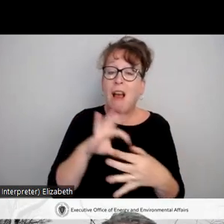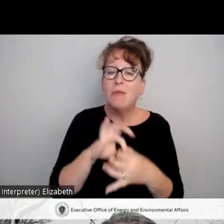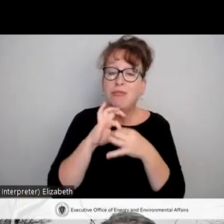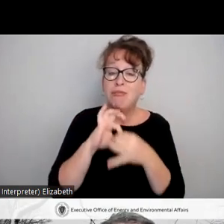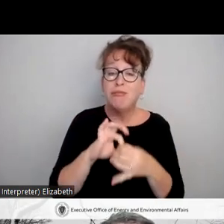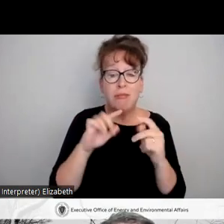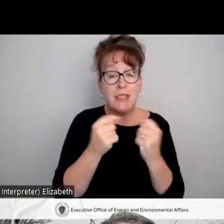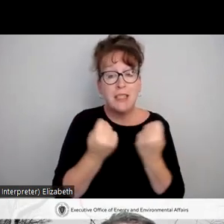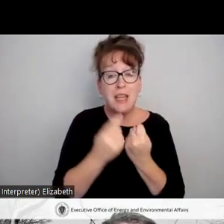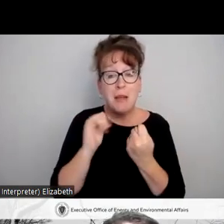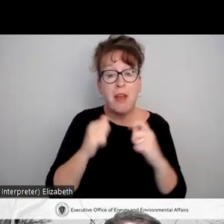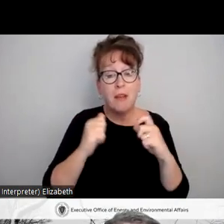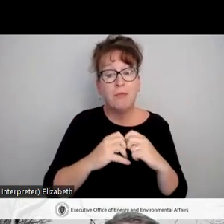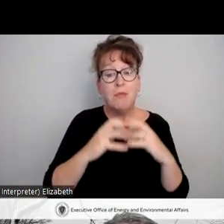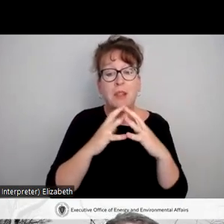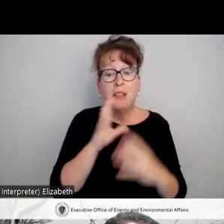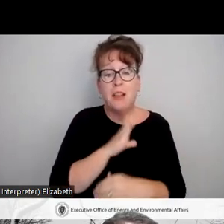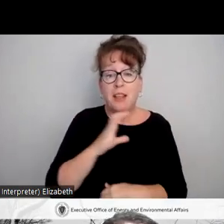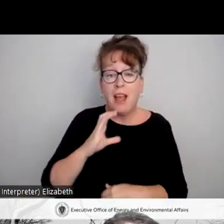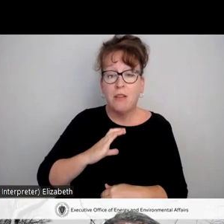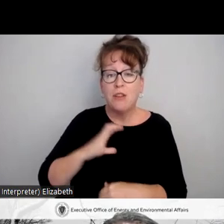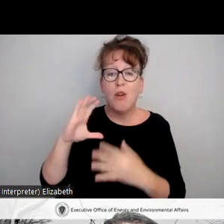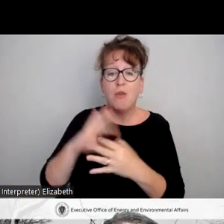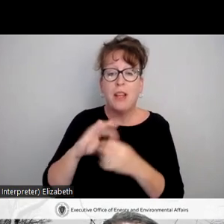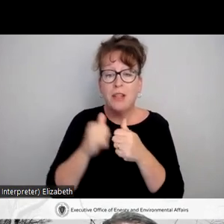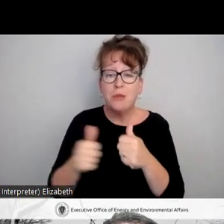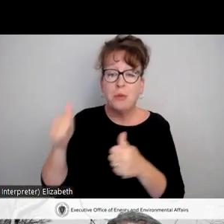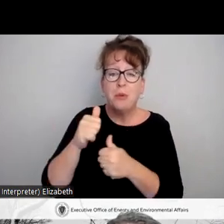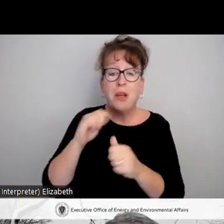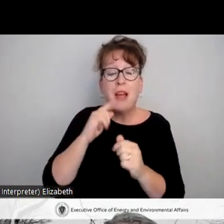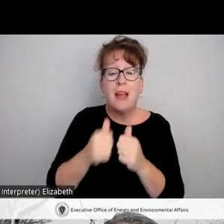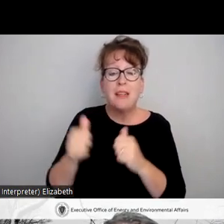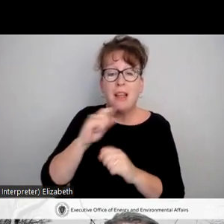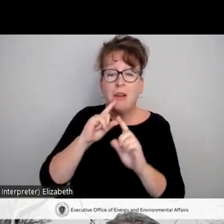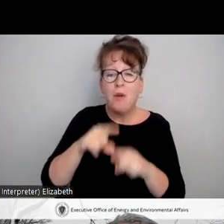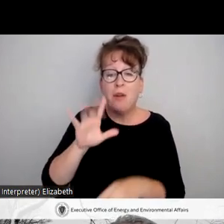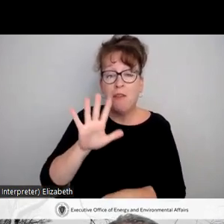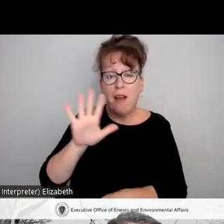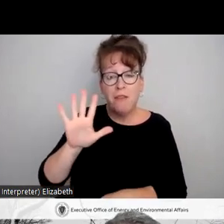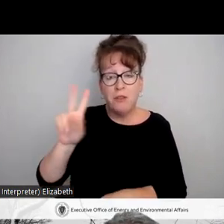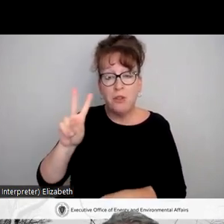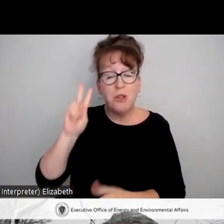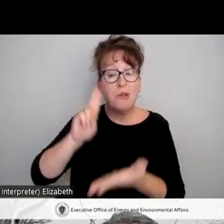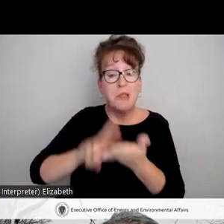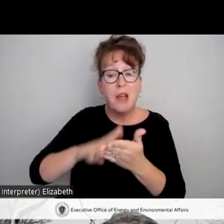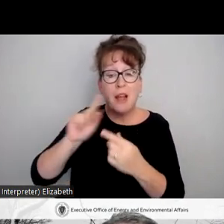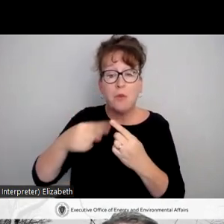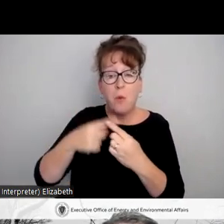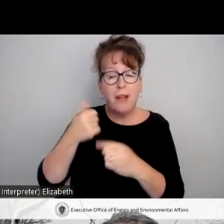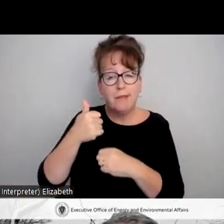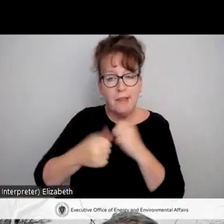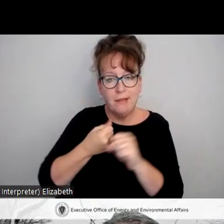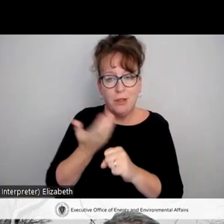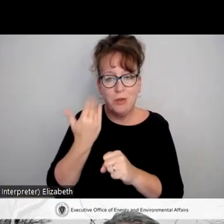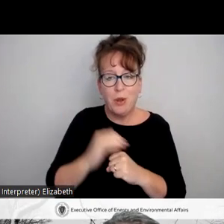Justicia ambiental por muchos muchos años eh Y se creó este hace hace